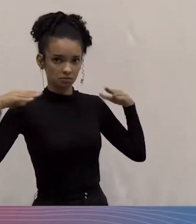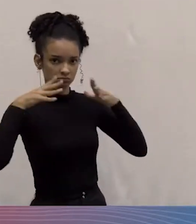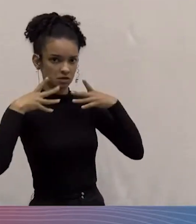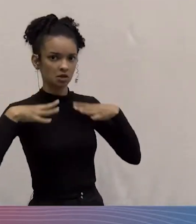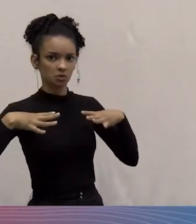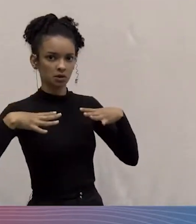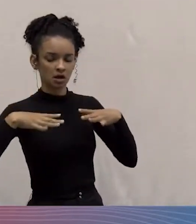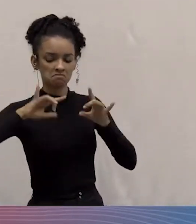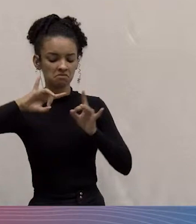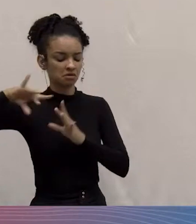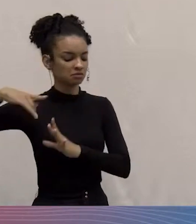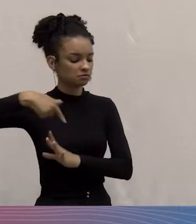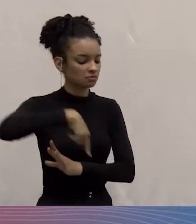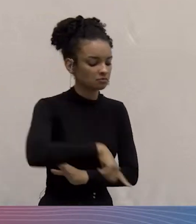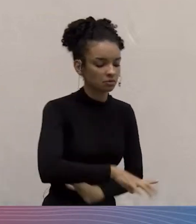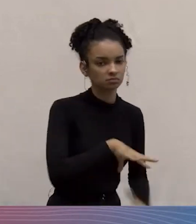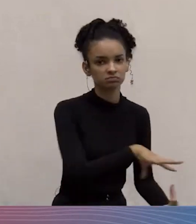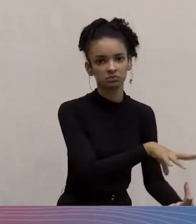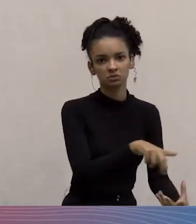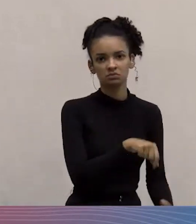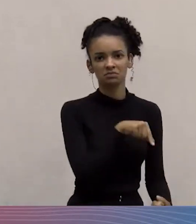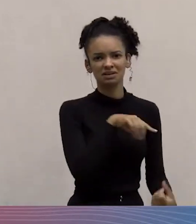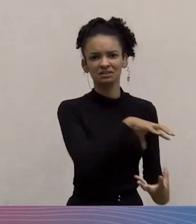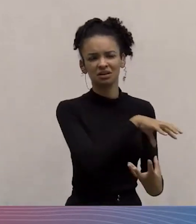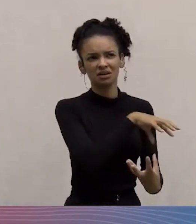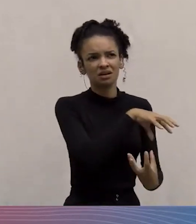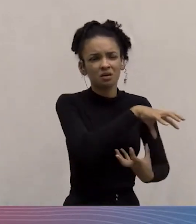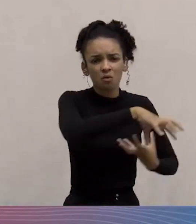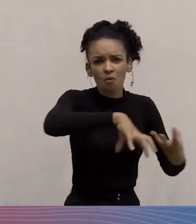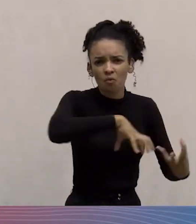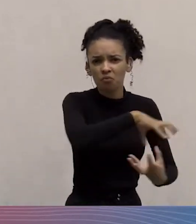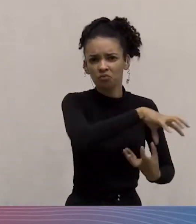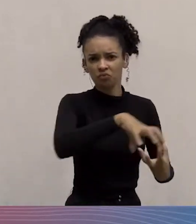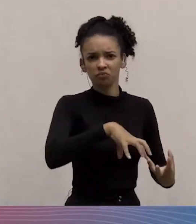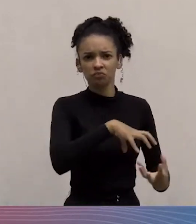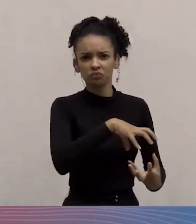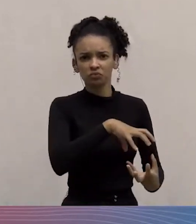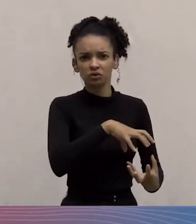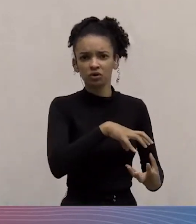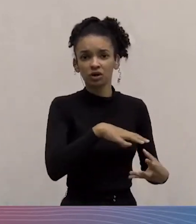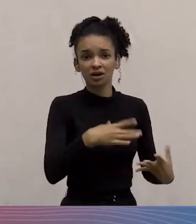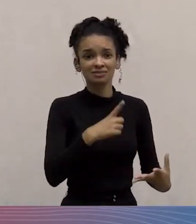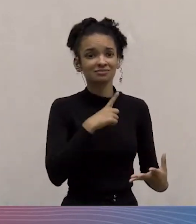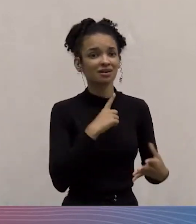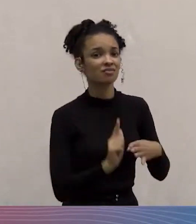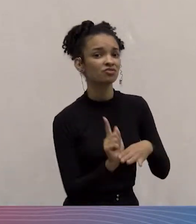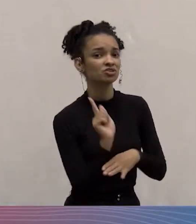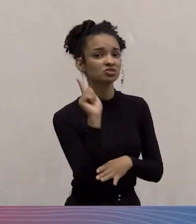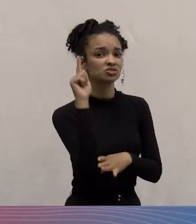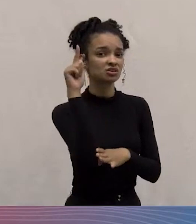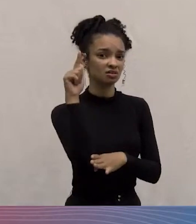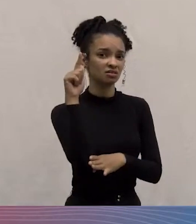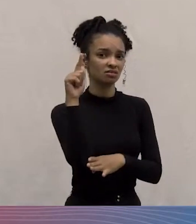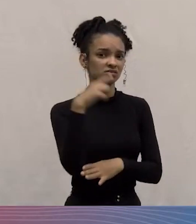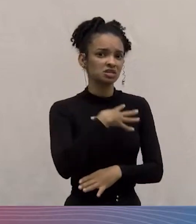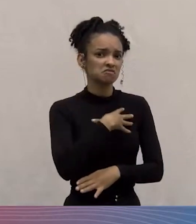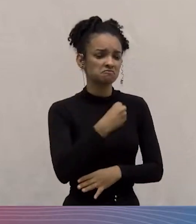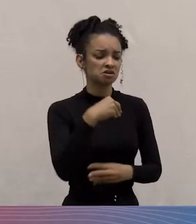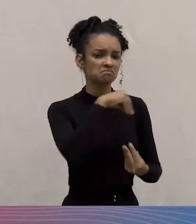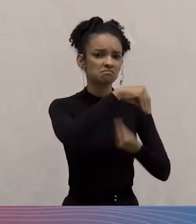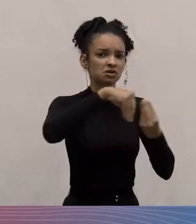Aí gerou uma confusão tremenda naquele tempo. Nasceram gigantes, filhos